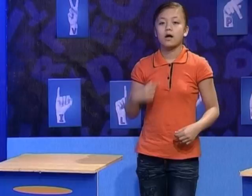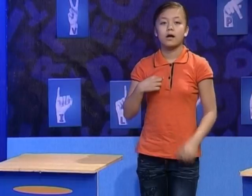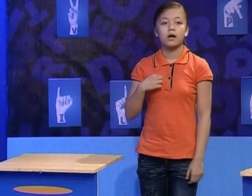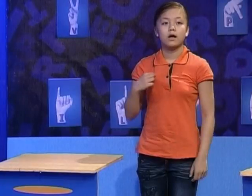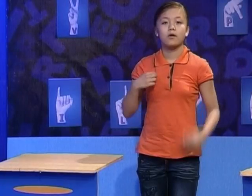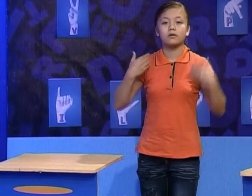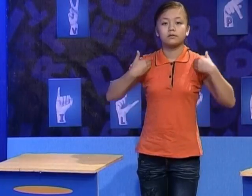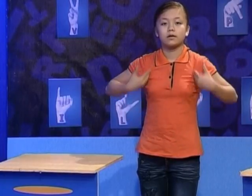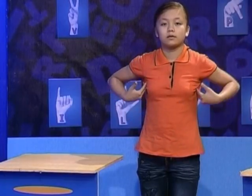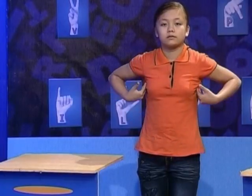Ký hiệu áo ba lỗ.